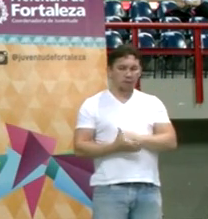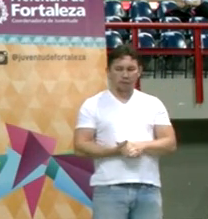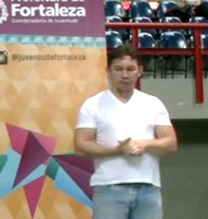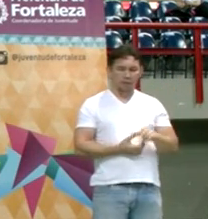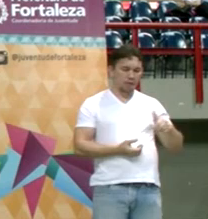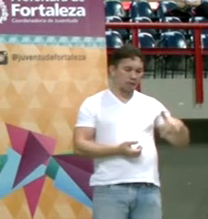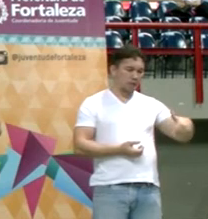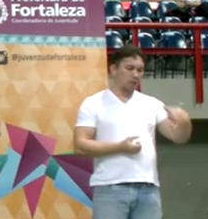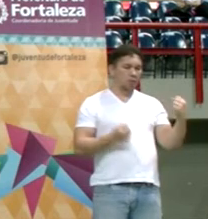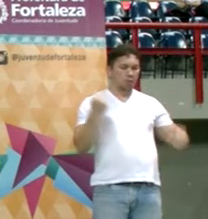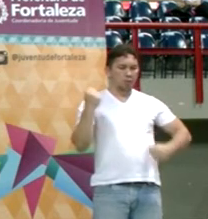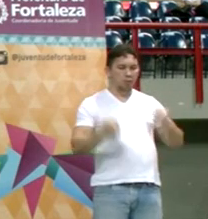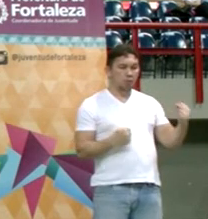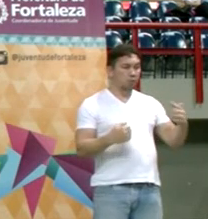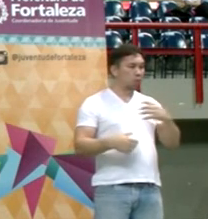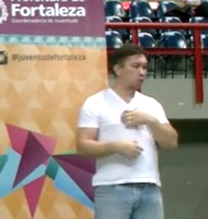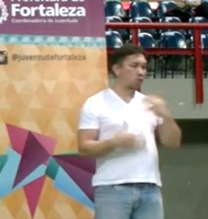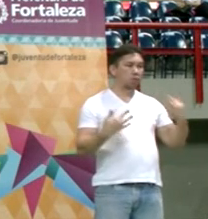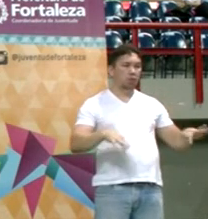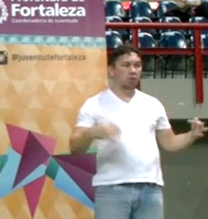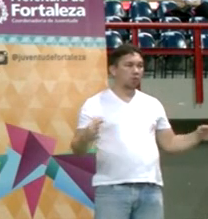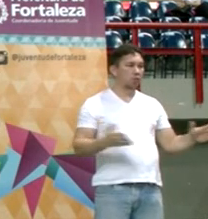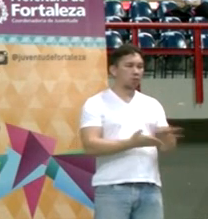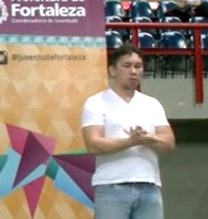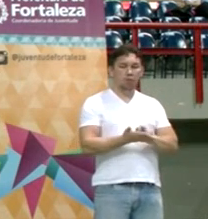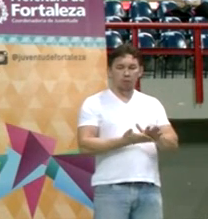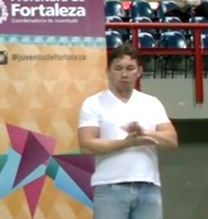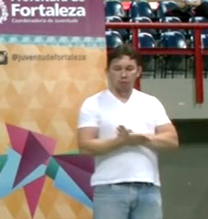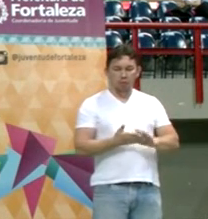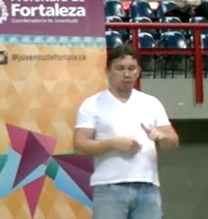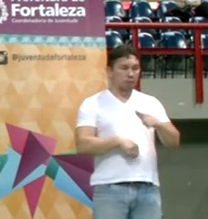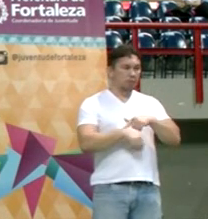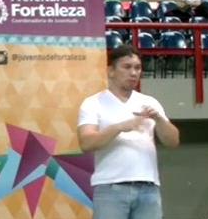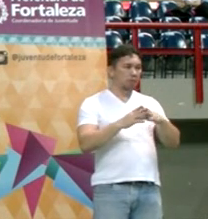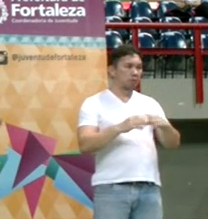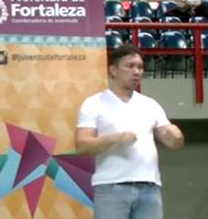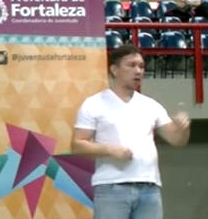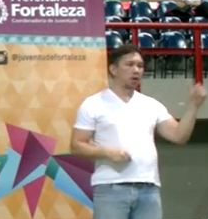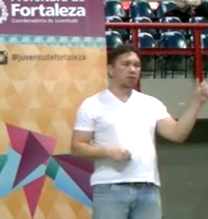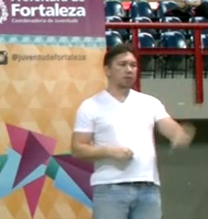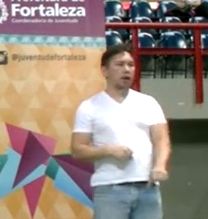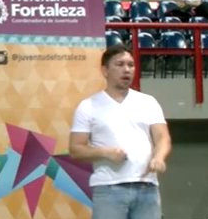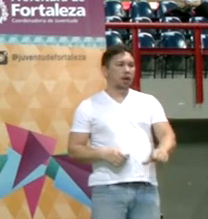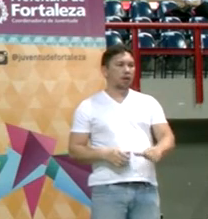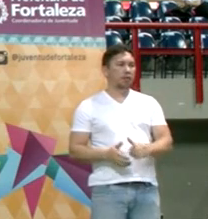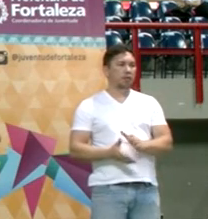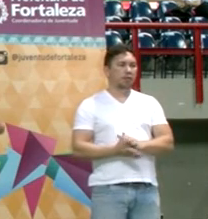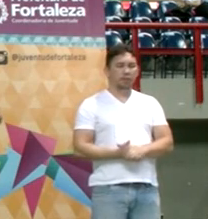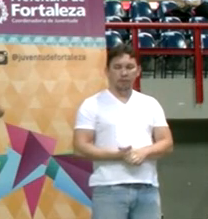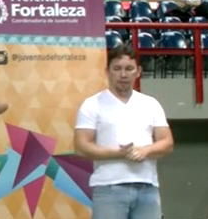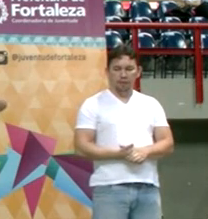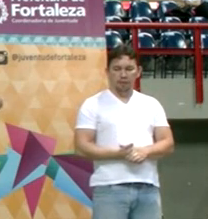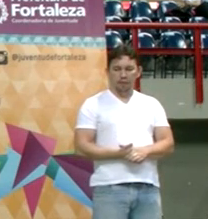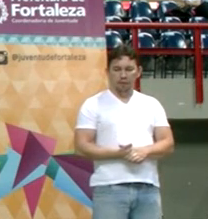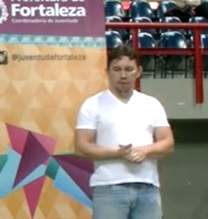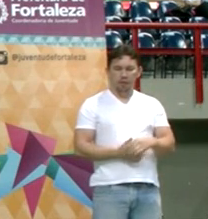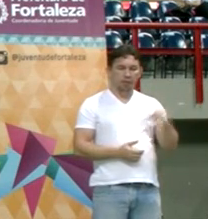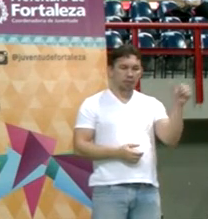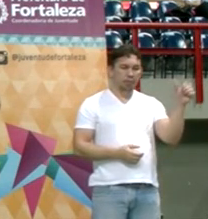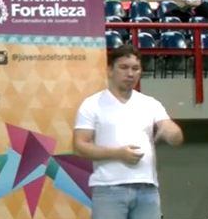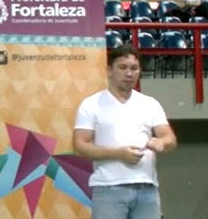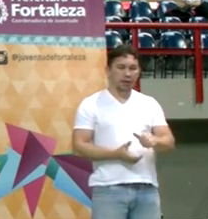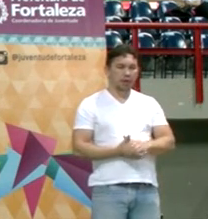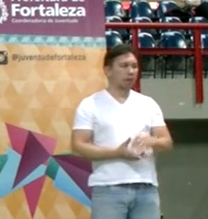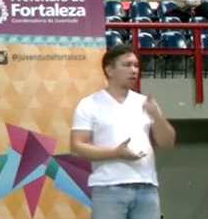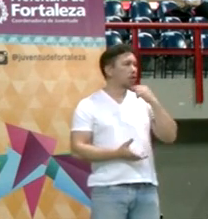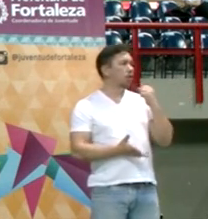O menino andava, corria, não sentia dor. Quando passava o efeito, ele ficava pior do que ele estava antes. Aí toda vez que ele ficava